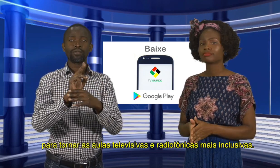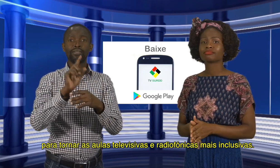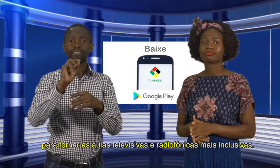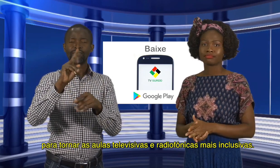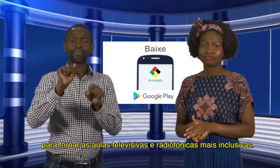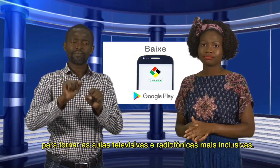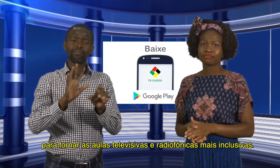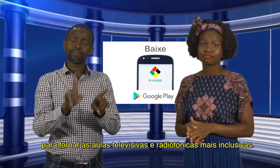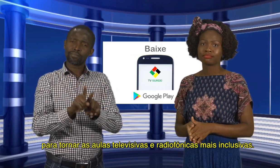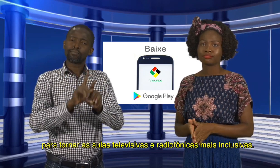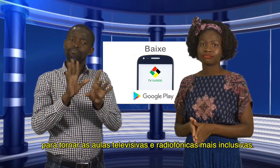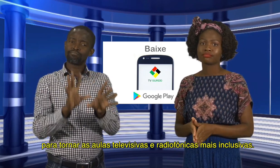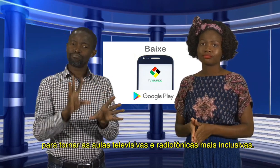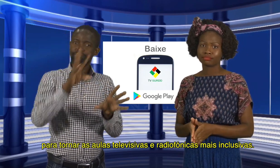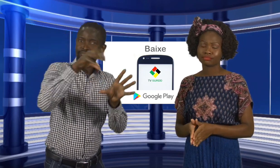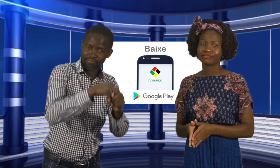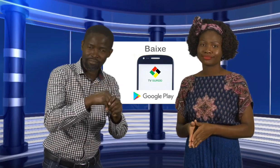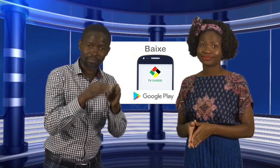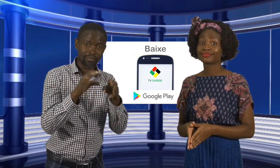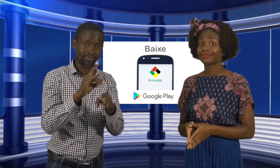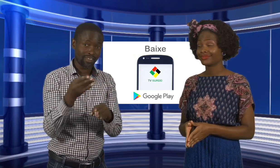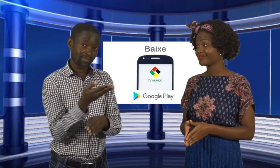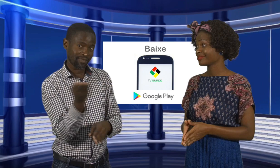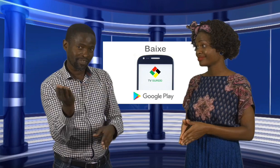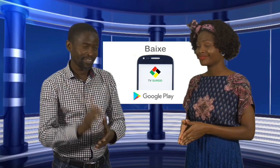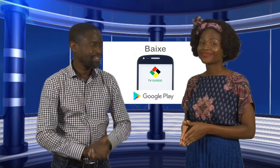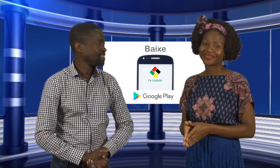radiofônicas mais inclusivas.